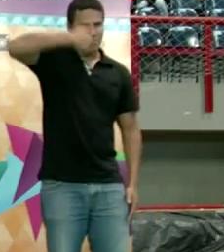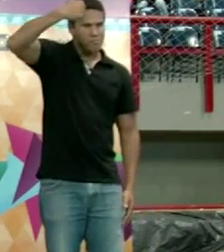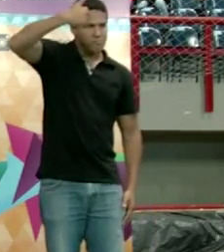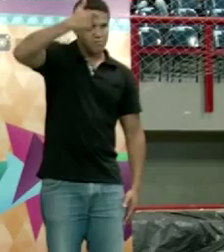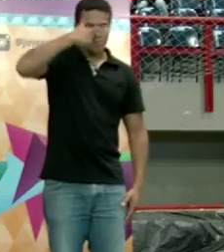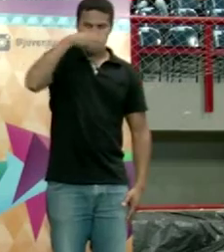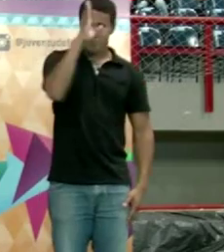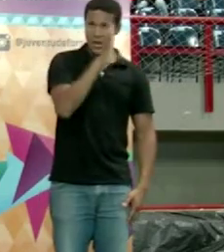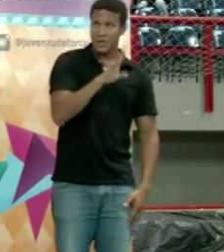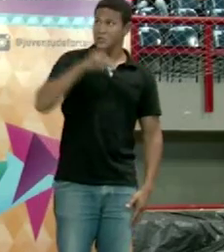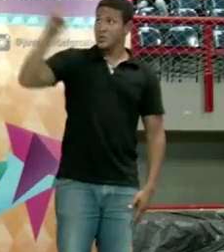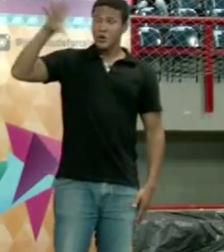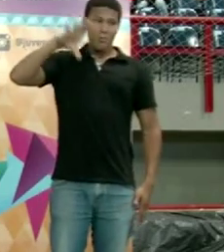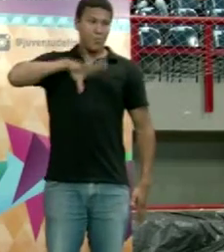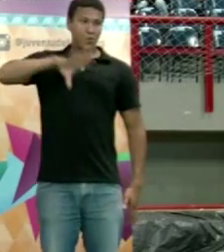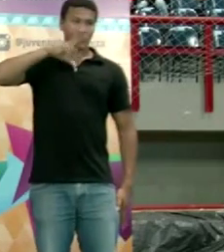com